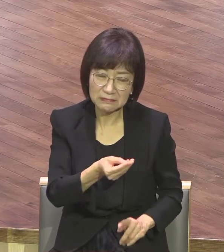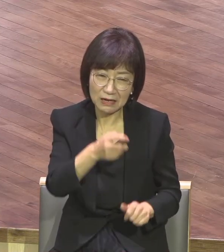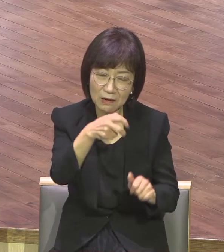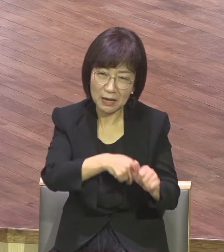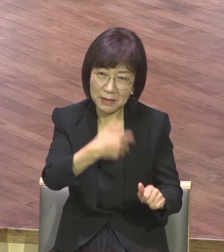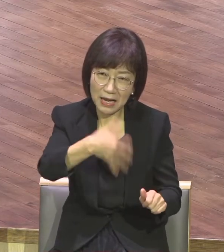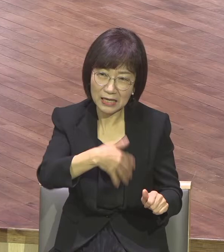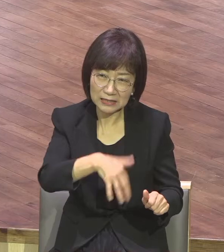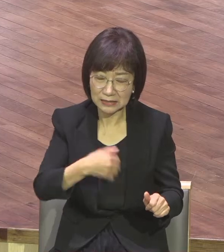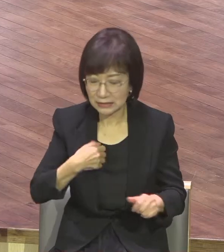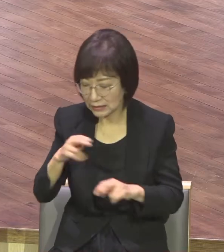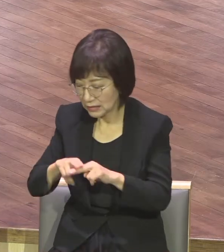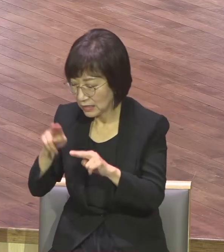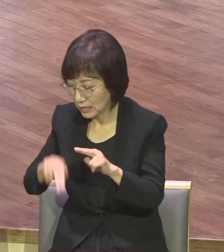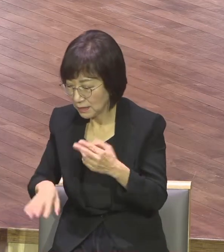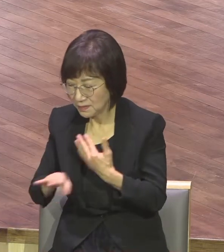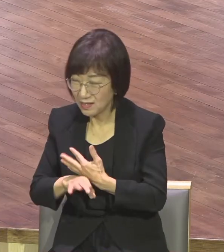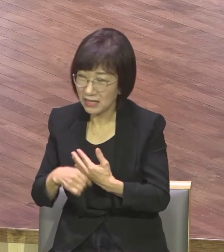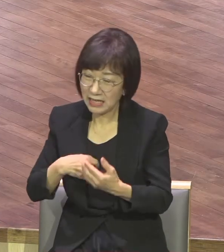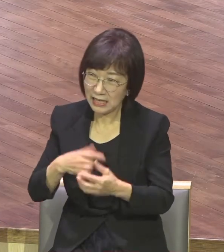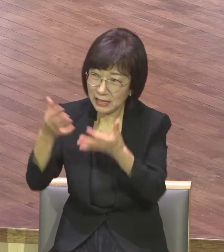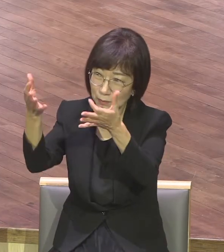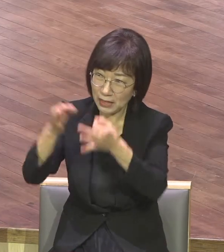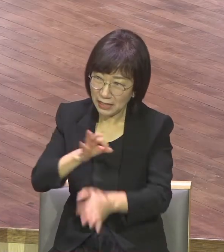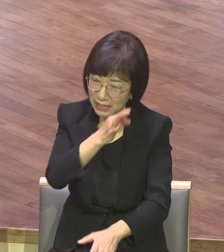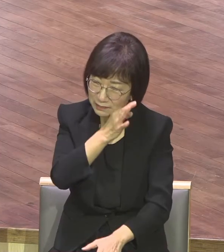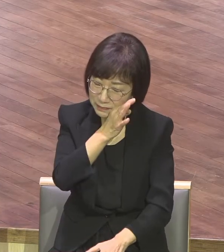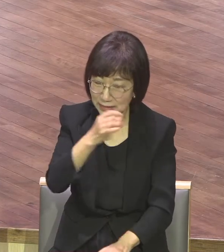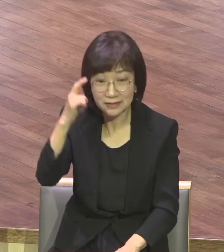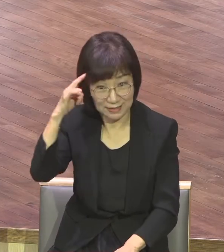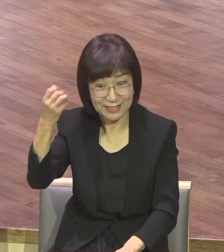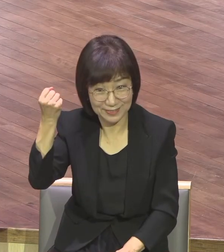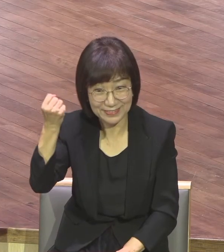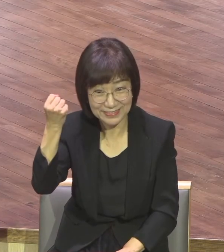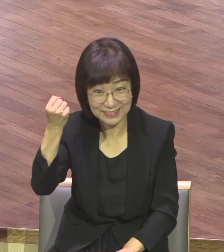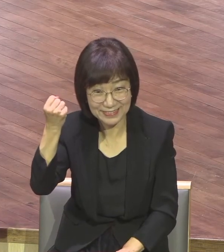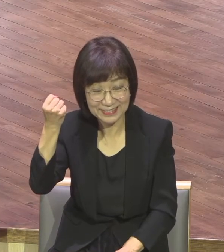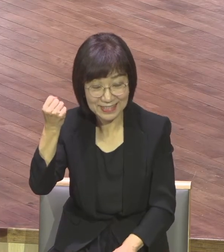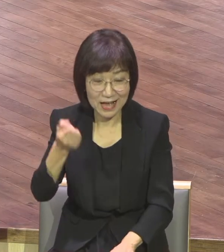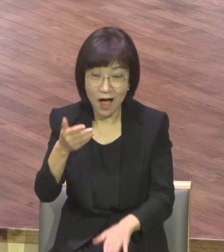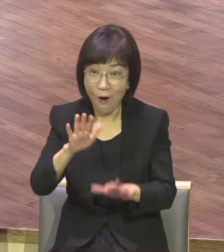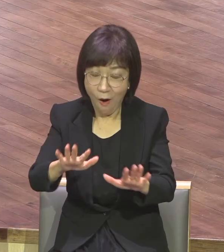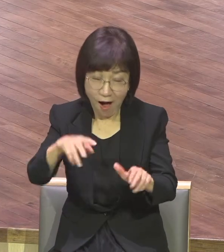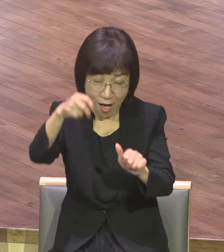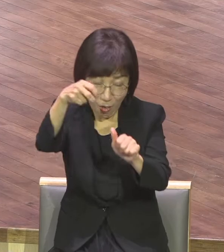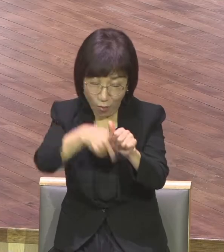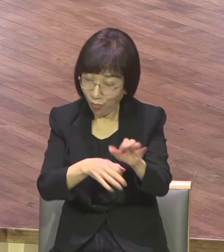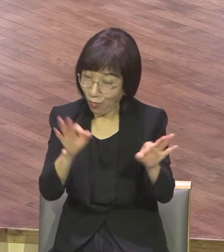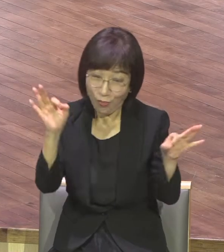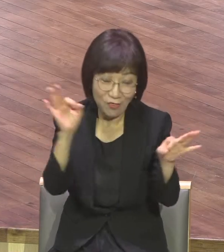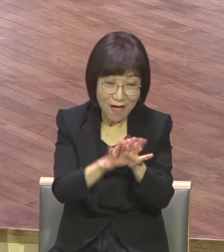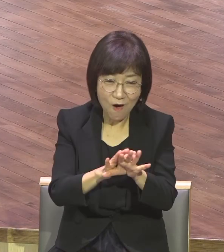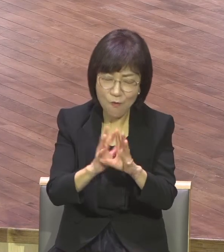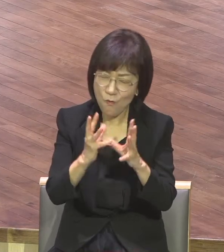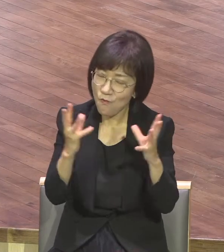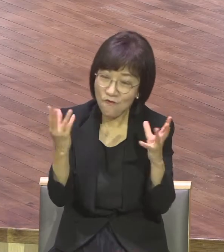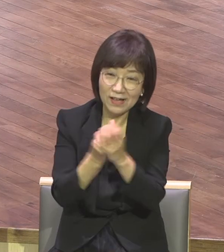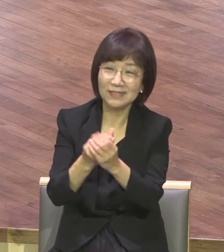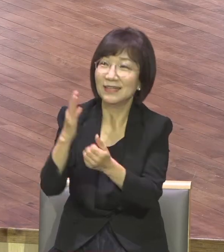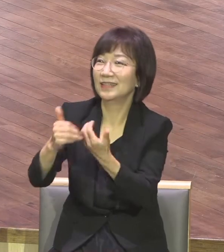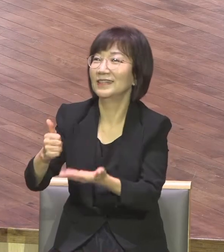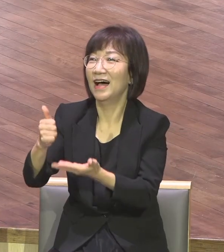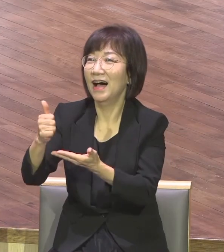하면 하나님 앞에 설 때 내가 좀 부끄럽겠다. 그렇게 생각을 했는데 이렇게 헌당이 빨리 확 와버리니까 막 내